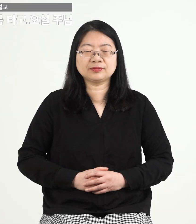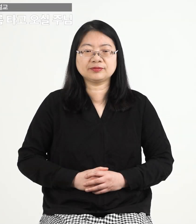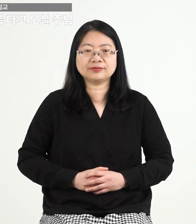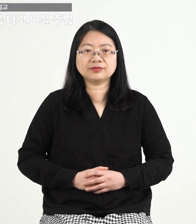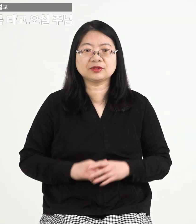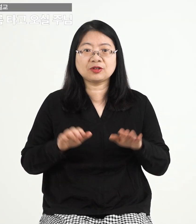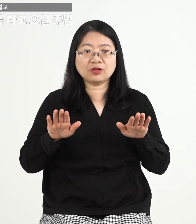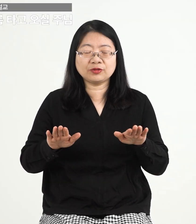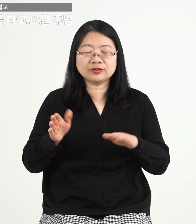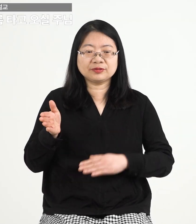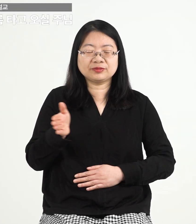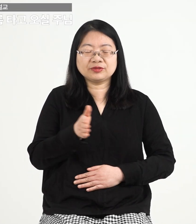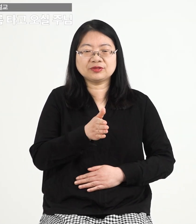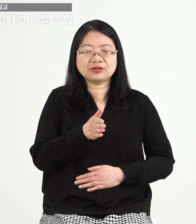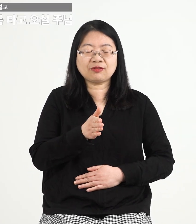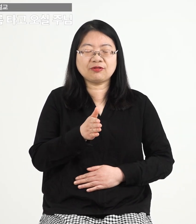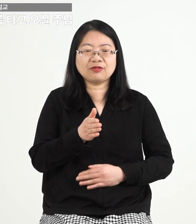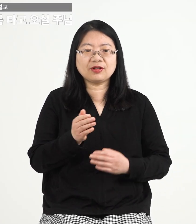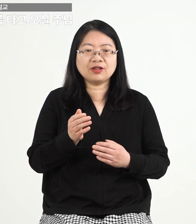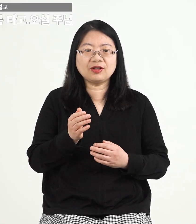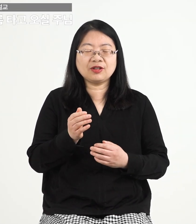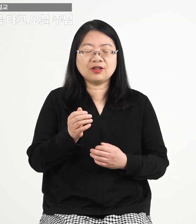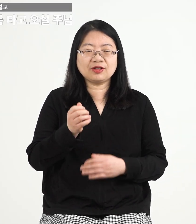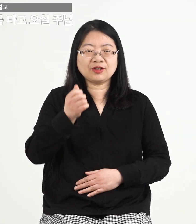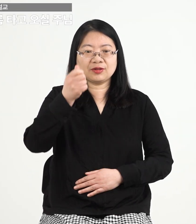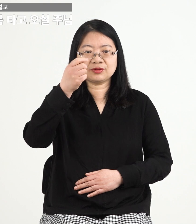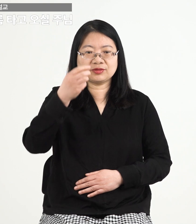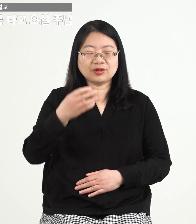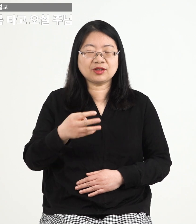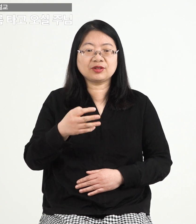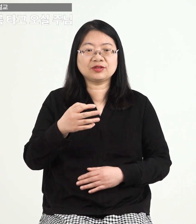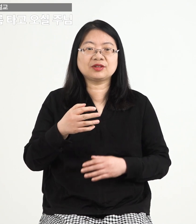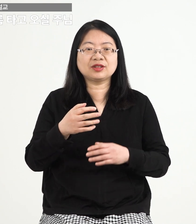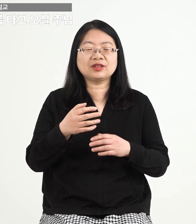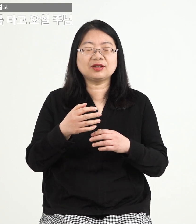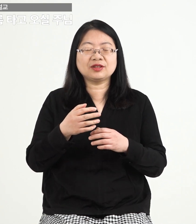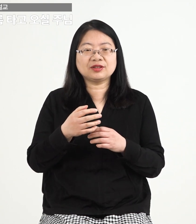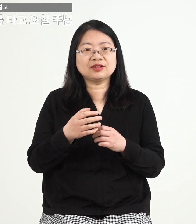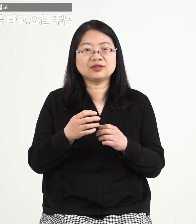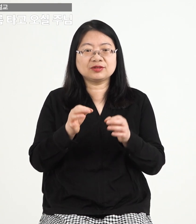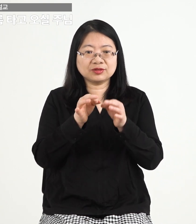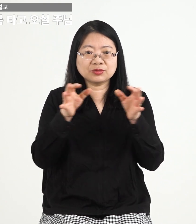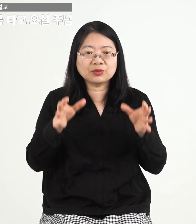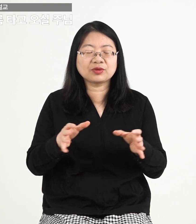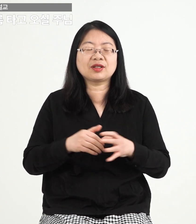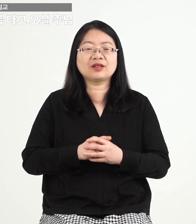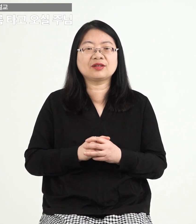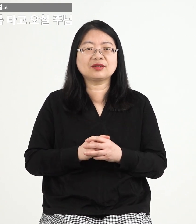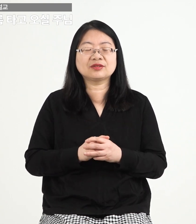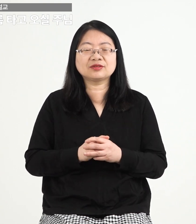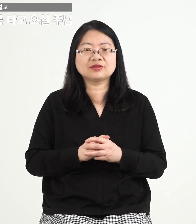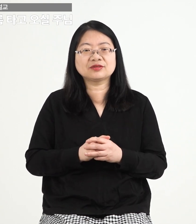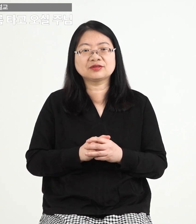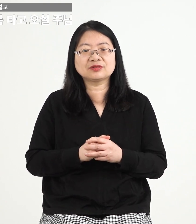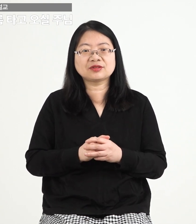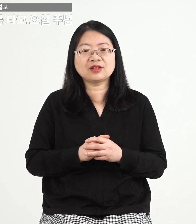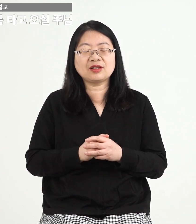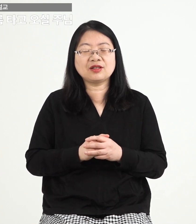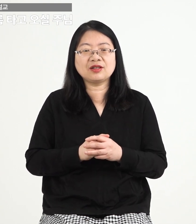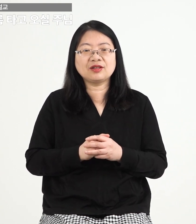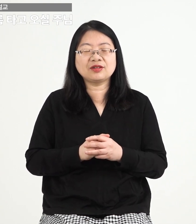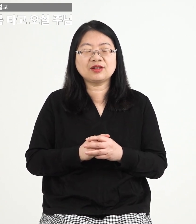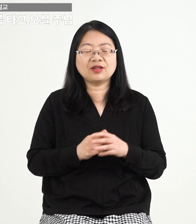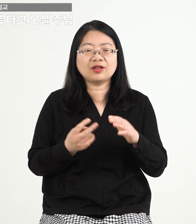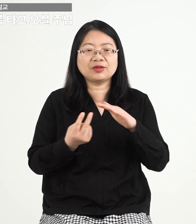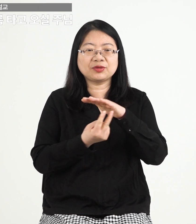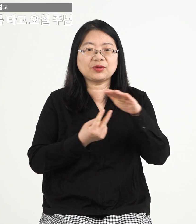이제 오늘부터 몇 주간 요한계시록을 좀 나눌 겁니다. 왜 갑자기